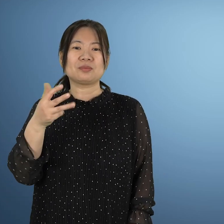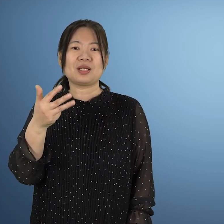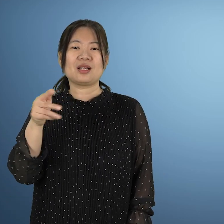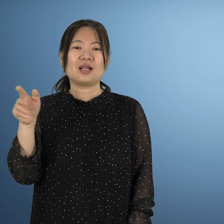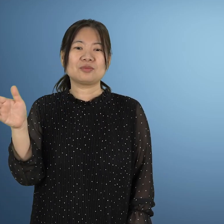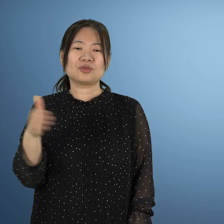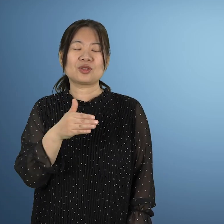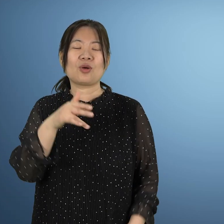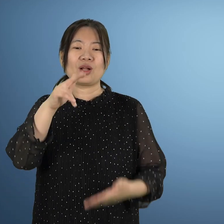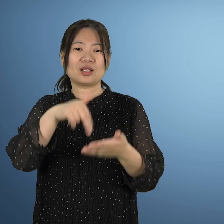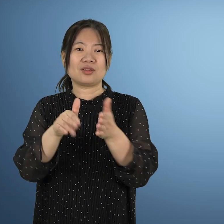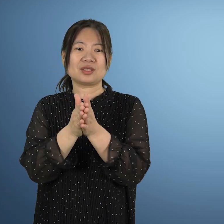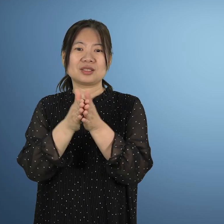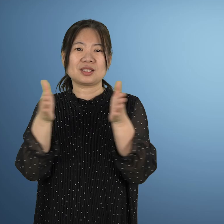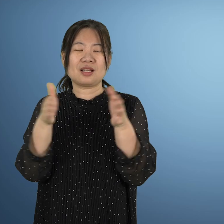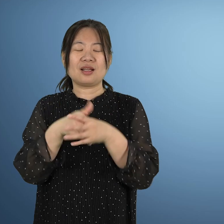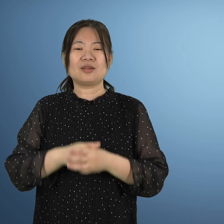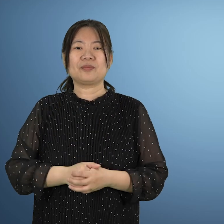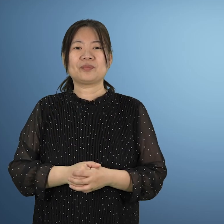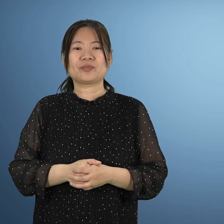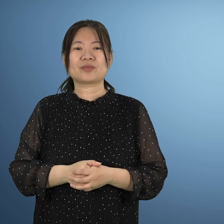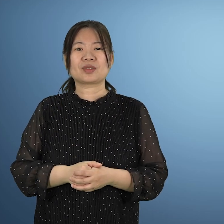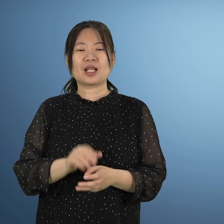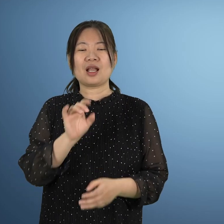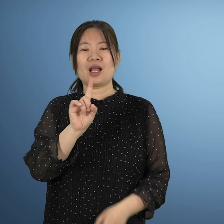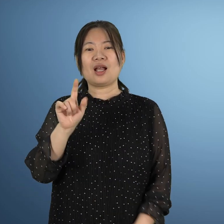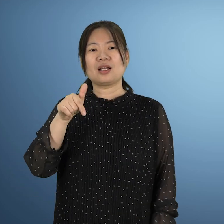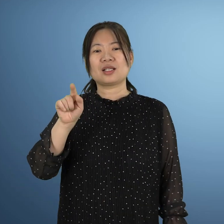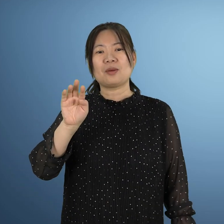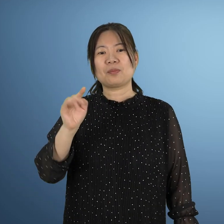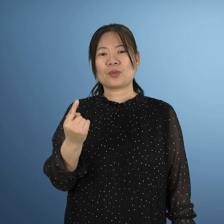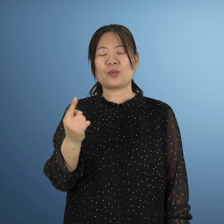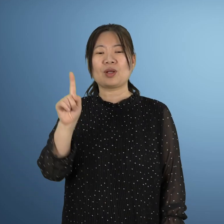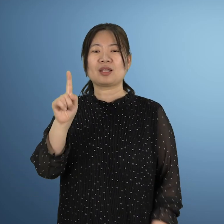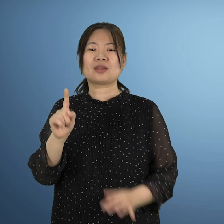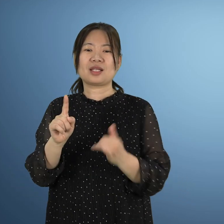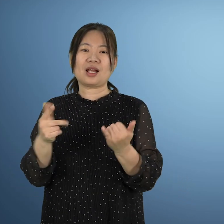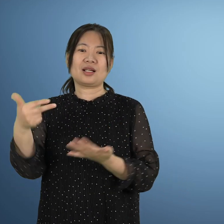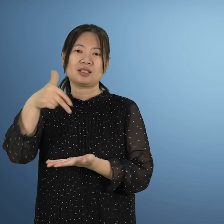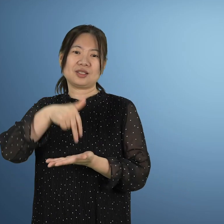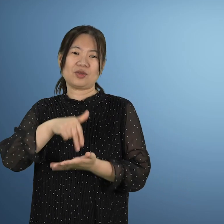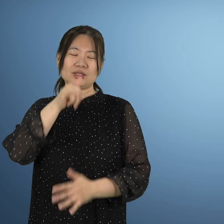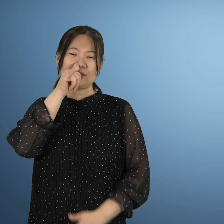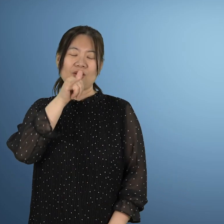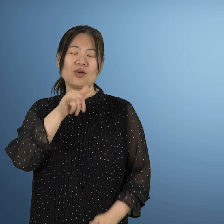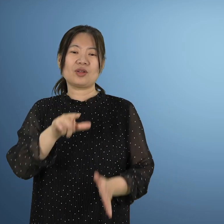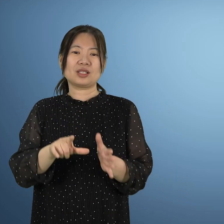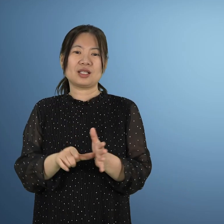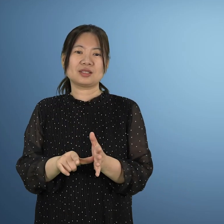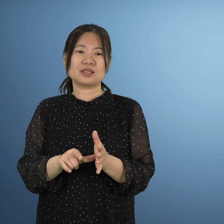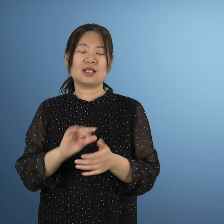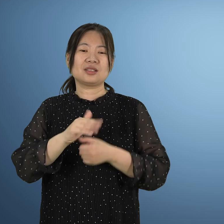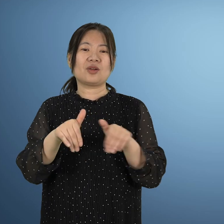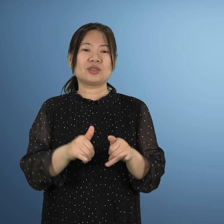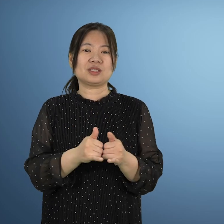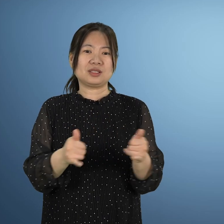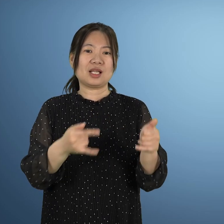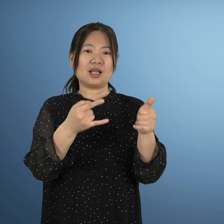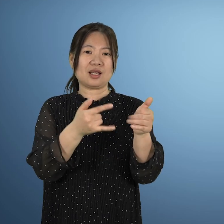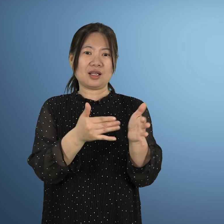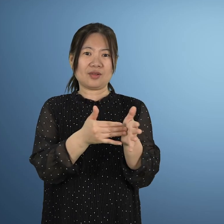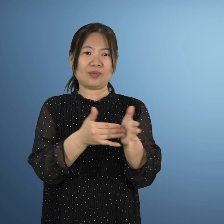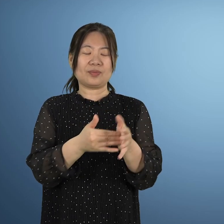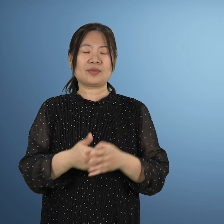제가 좀 읽겠습니다. 아가보라 하는 한 사람이 일어나, 이 사람은 당시 선지자였습니다.